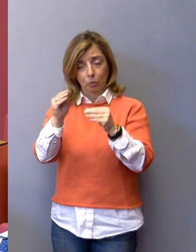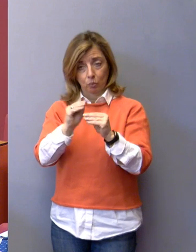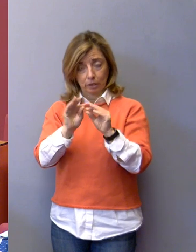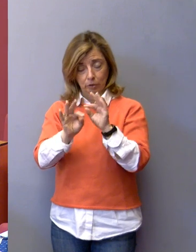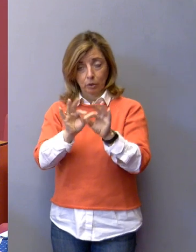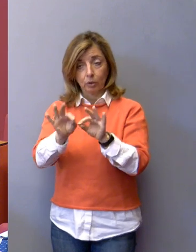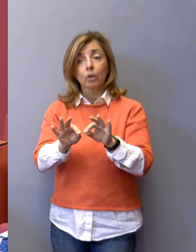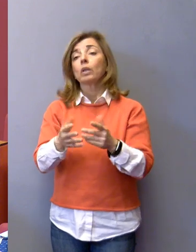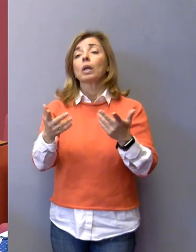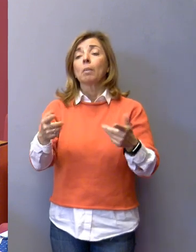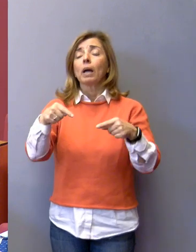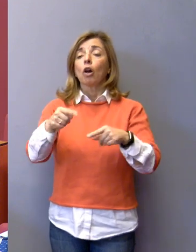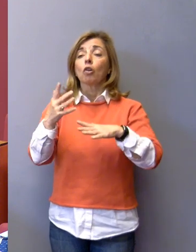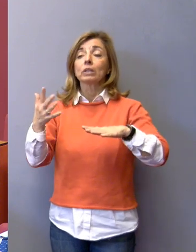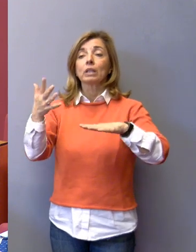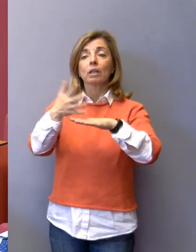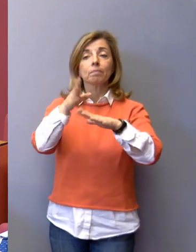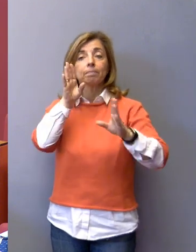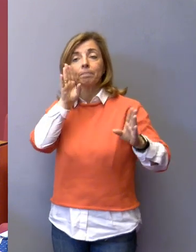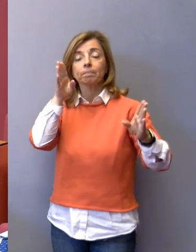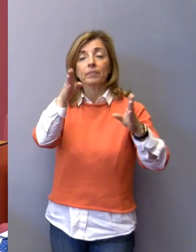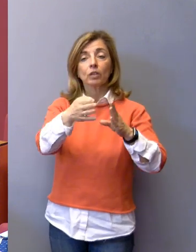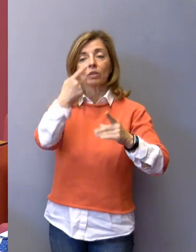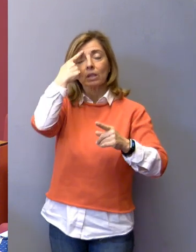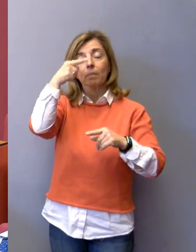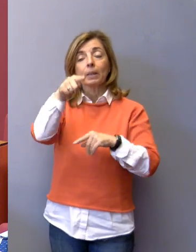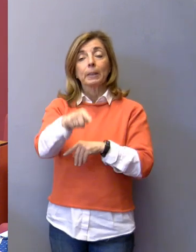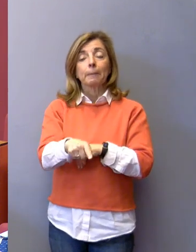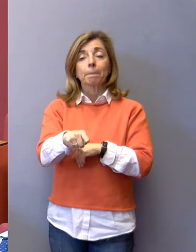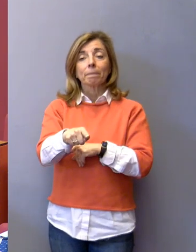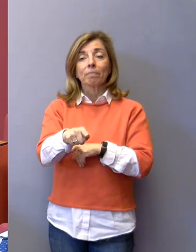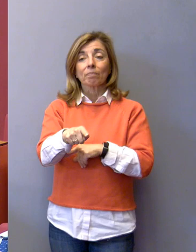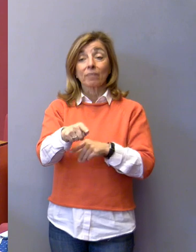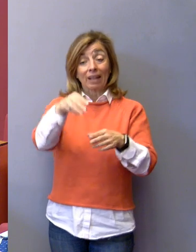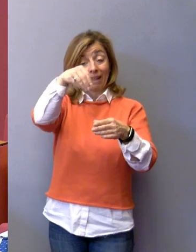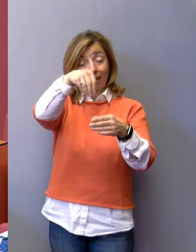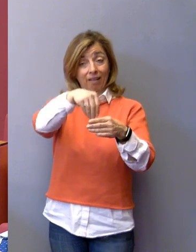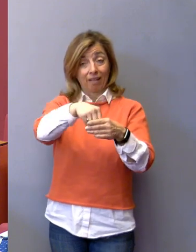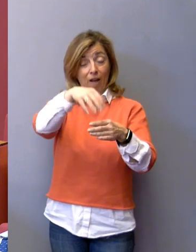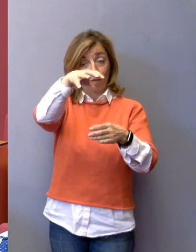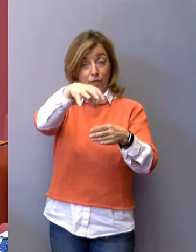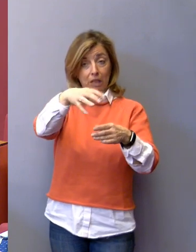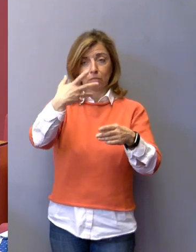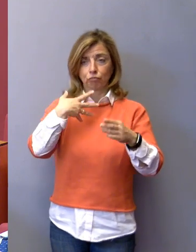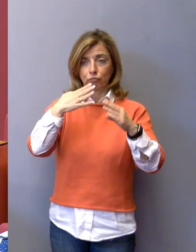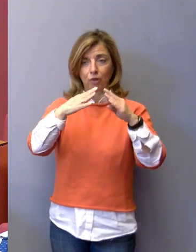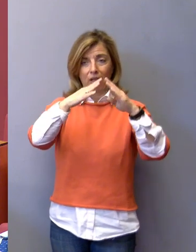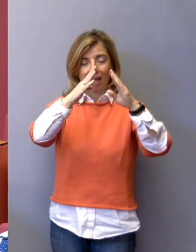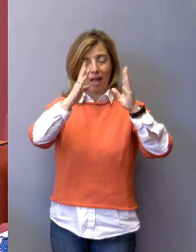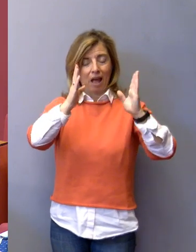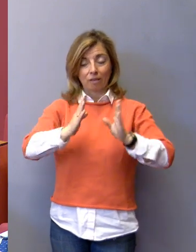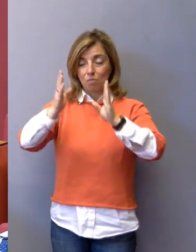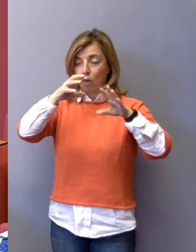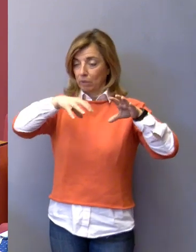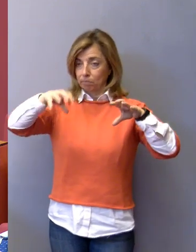l'intervento di oggi è focalizzato per conoscere il futuro degli immobili che sono dentro questa villa e che